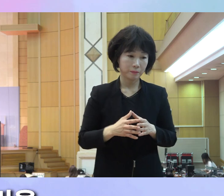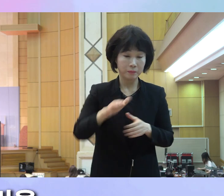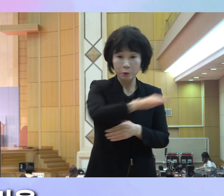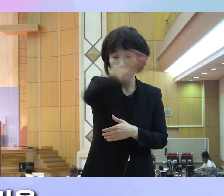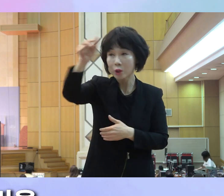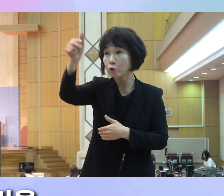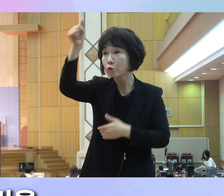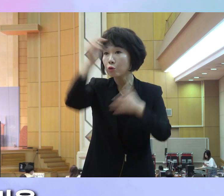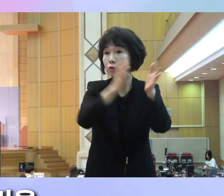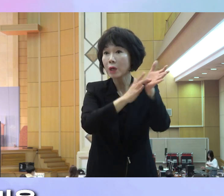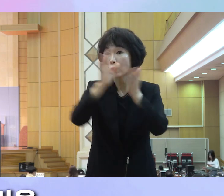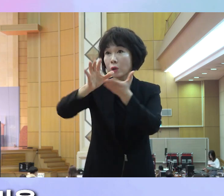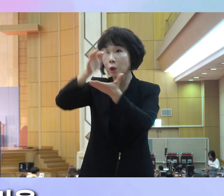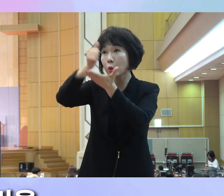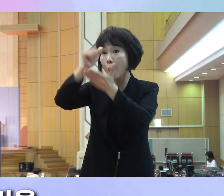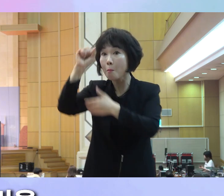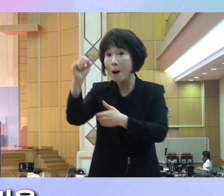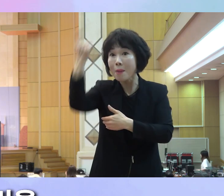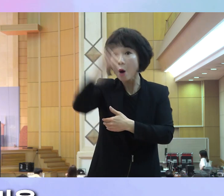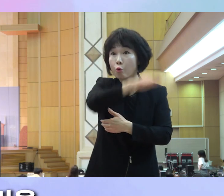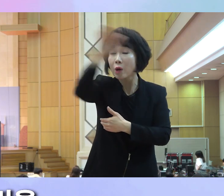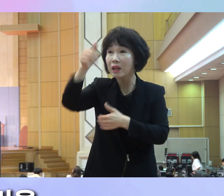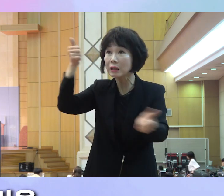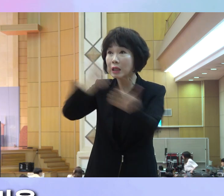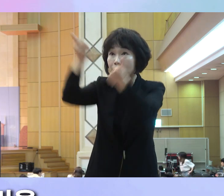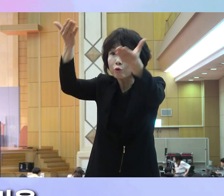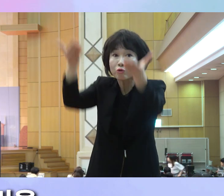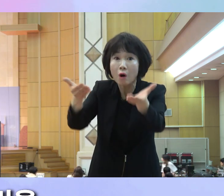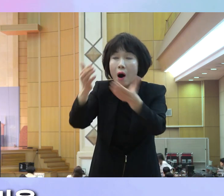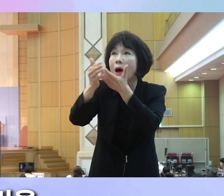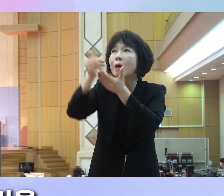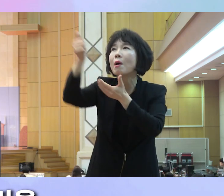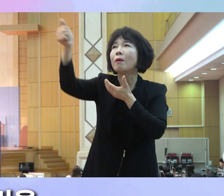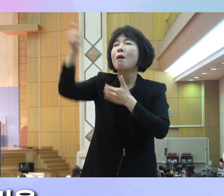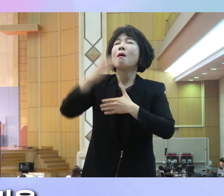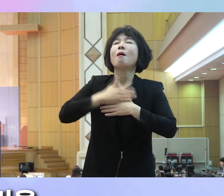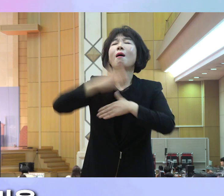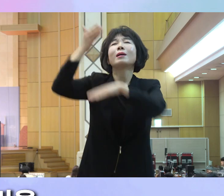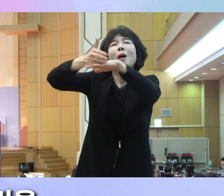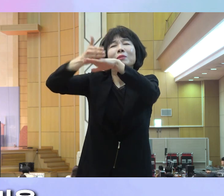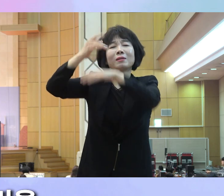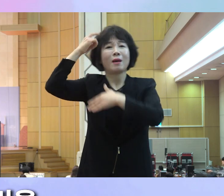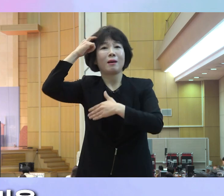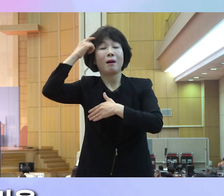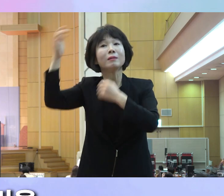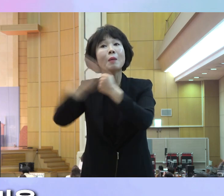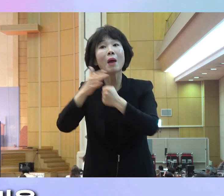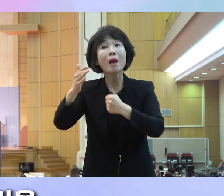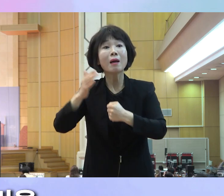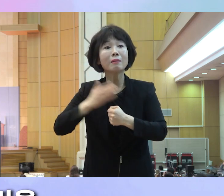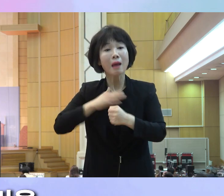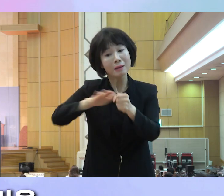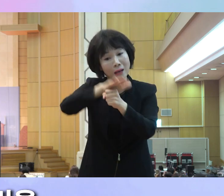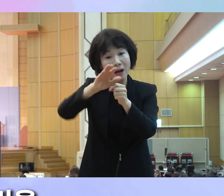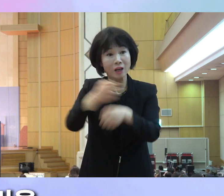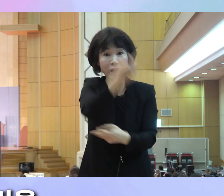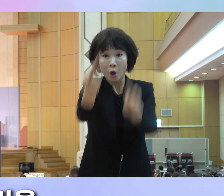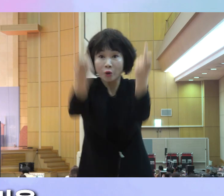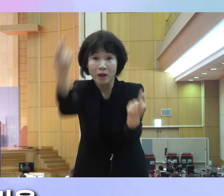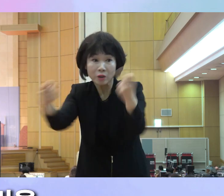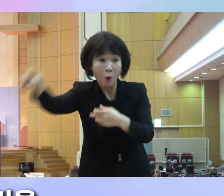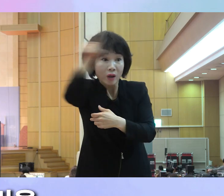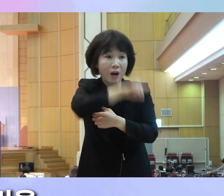우리 주 예수 그리스도로 말미암아 우리에게 이김을 주시는 하나님께 감사하노니 그러므로 내 사랑하는